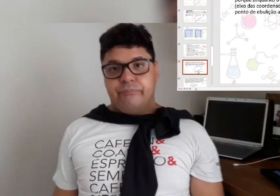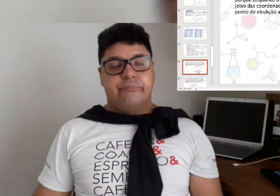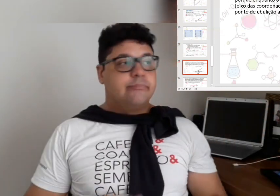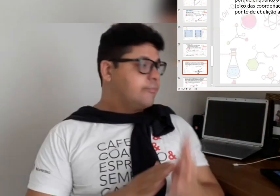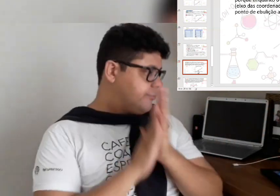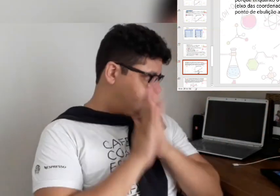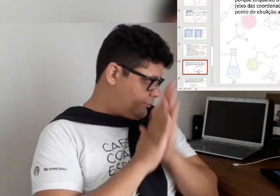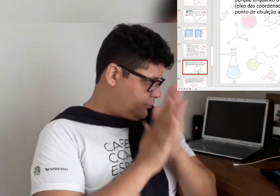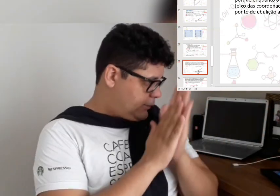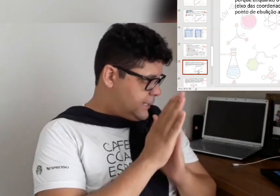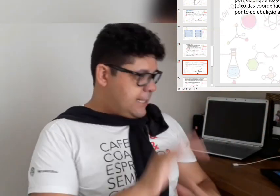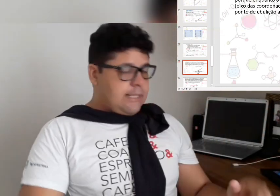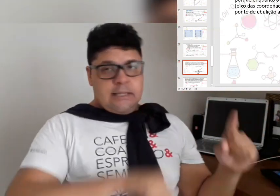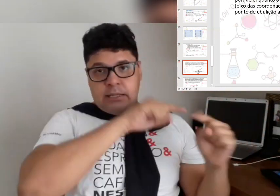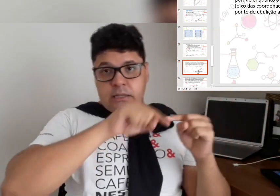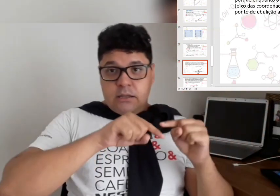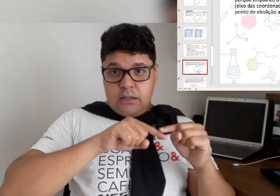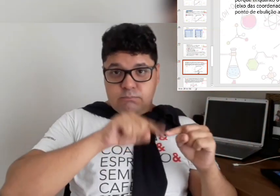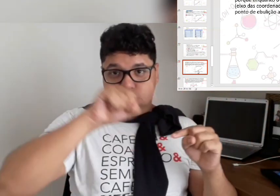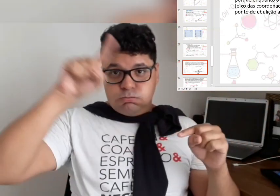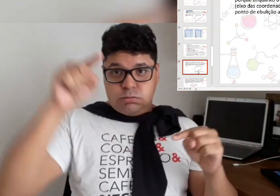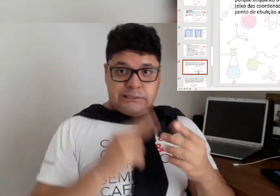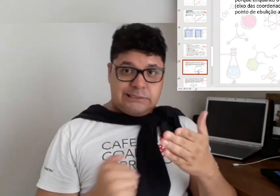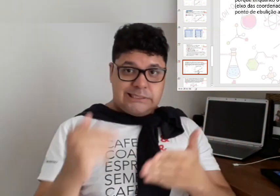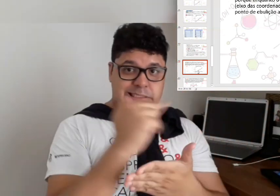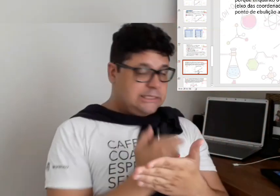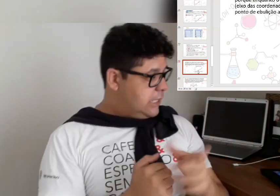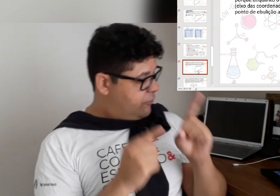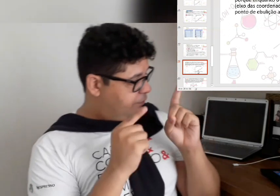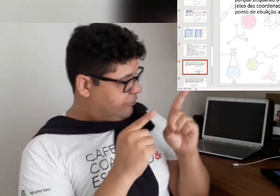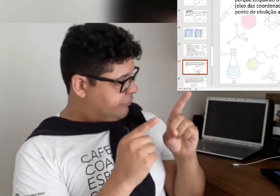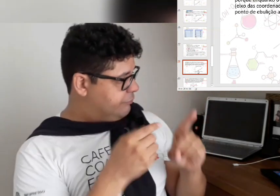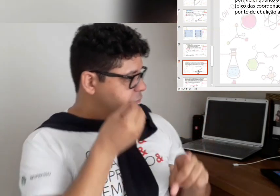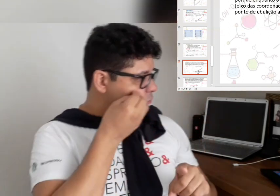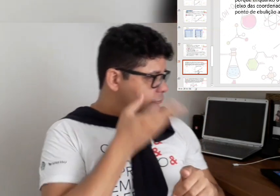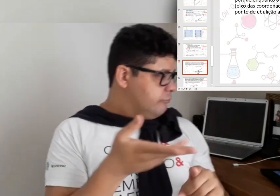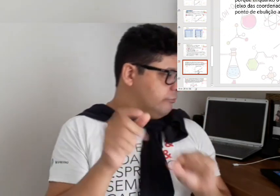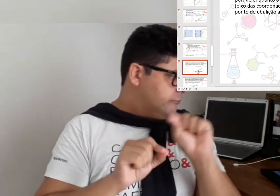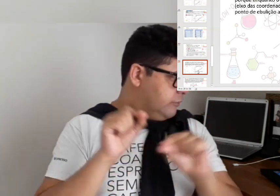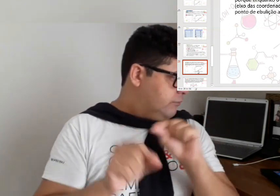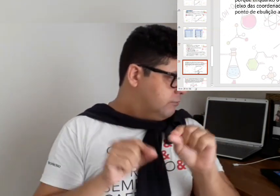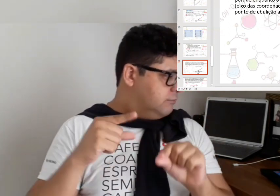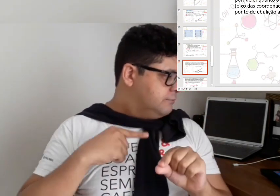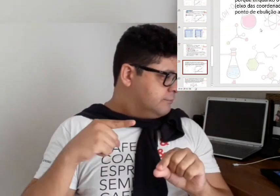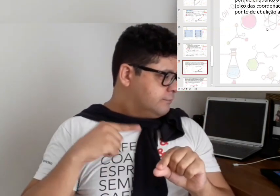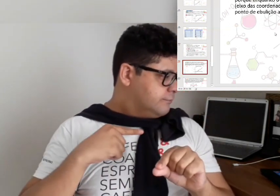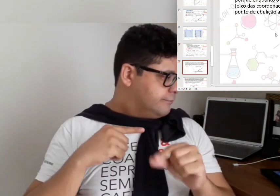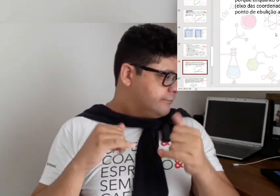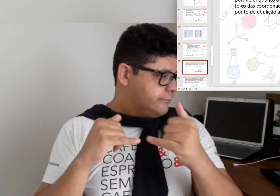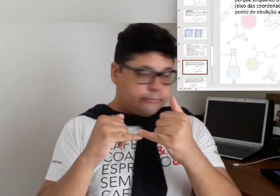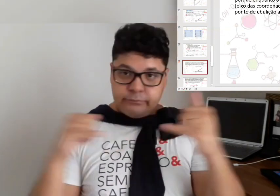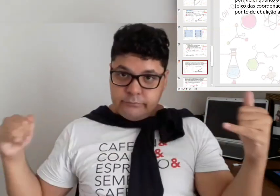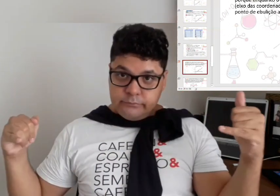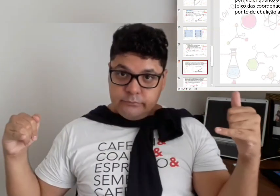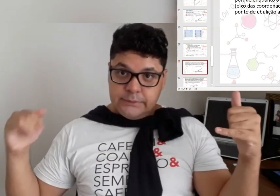Aí, vamos lá. O gráfico que mostra a mudança de estado físico das substâncias puras apresenta dois